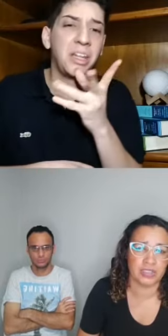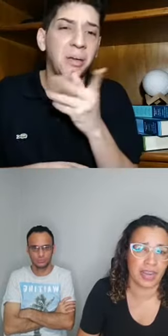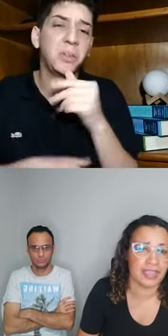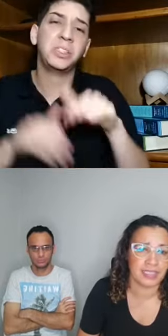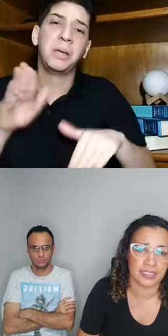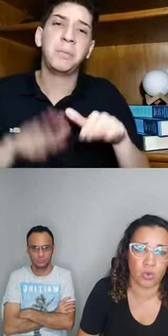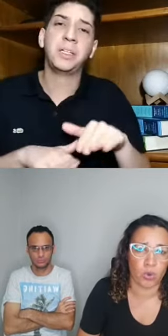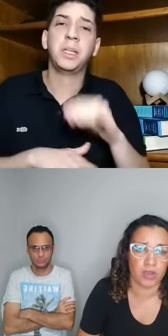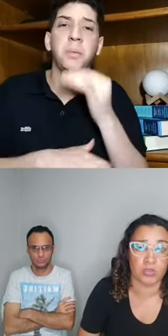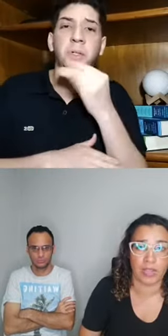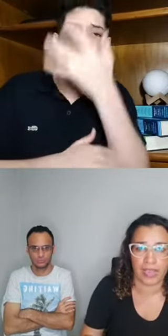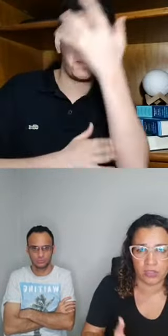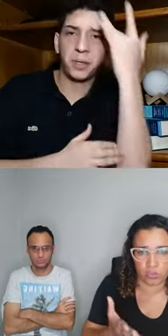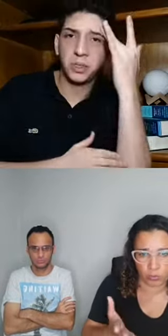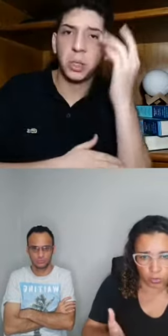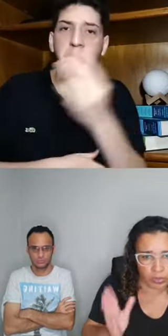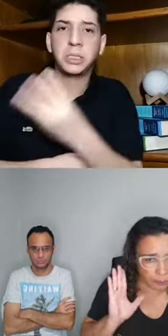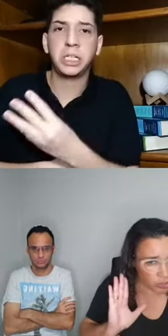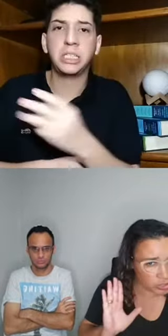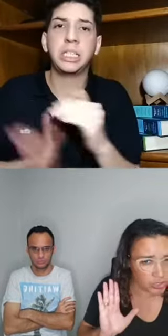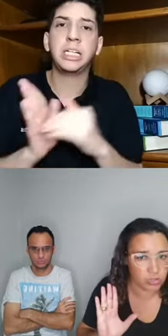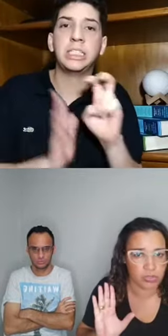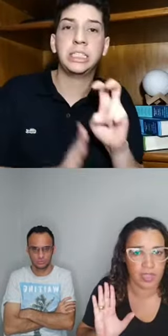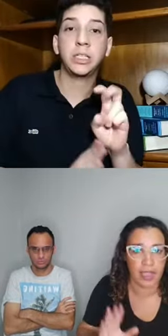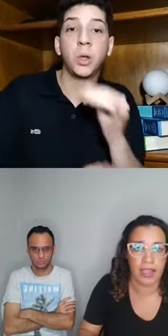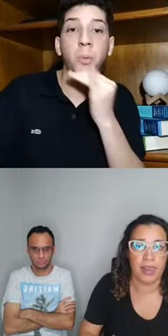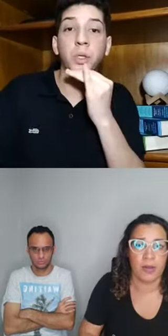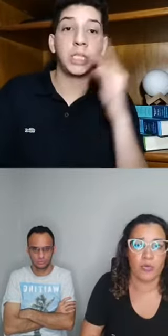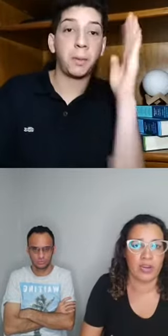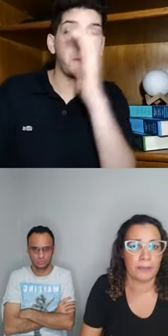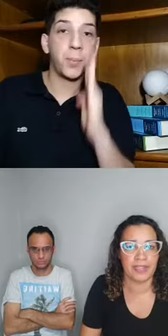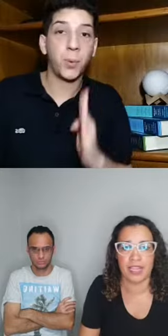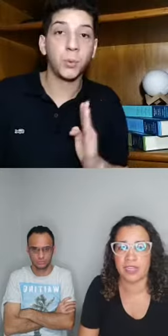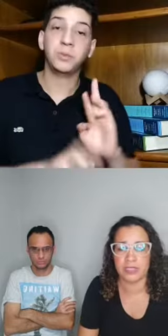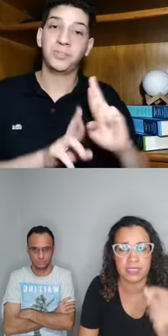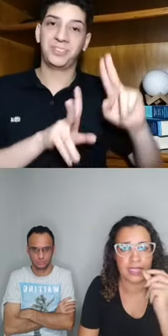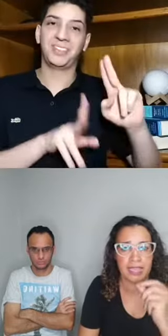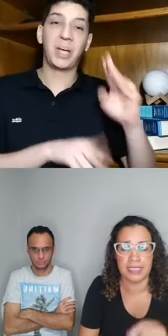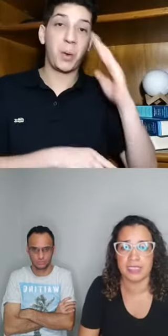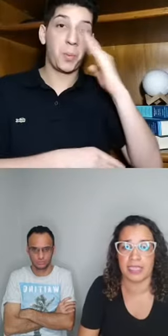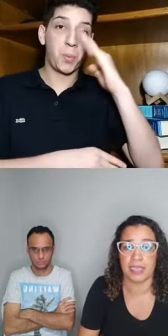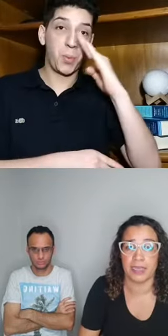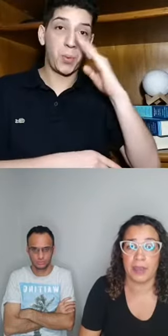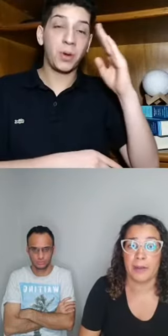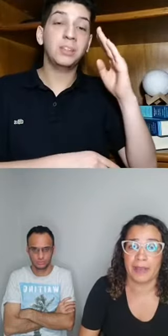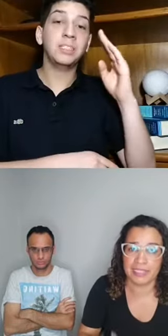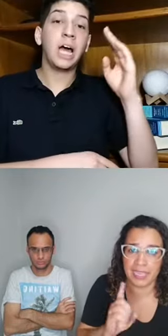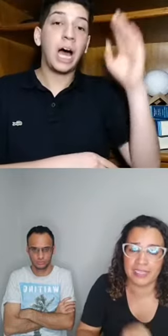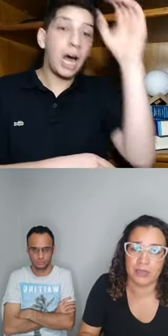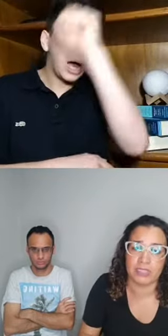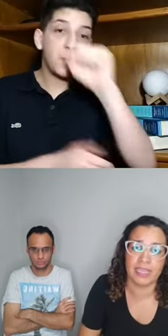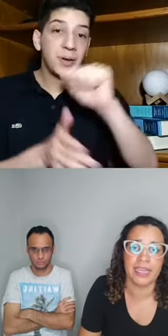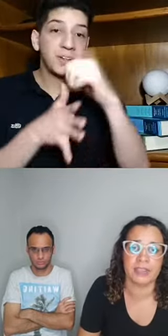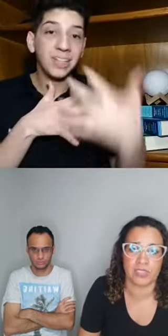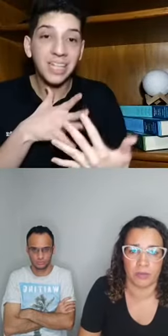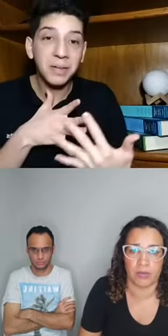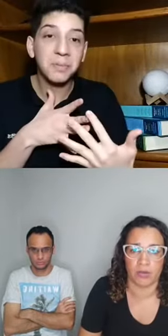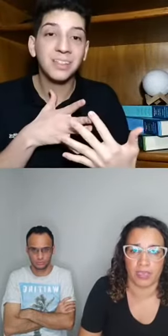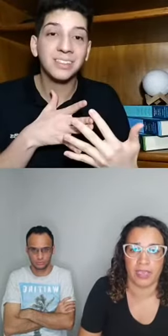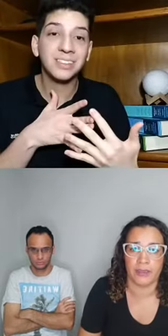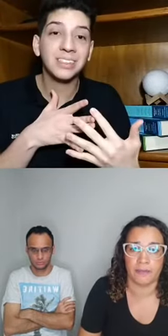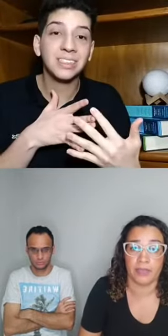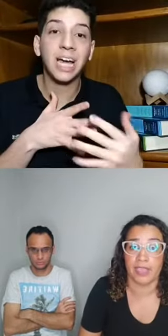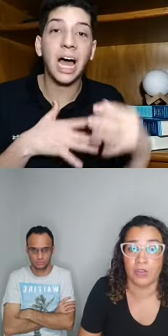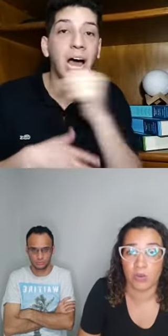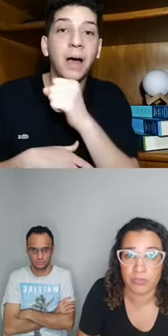gente de 3 a 5 anos. O caso do Bruno é prodígio, tá? O Bruno aprendeu a língua de sinais assim. Mas ele tem um segredo, sabe qual